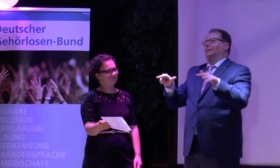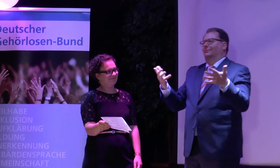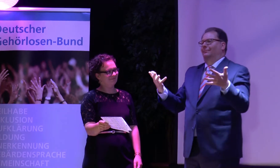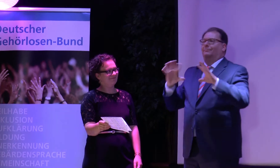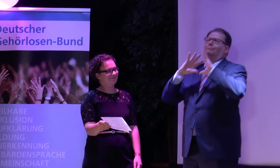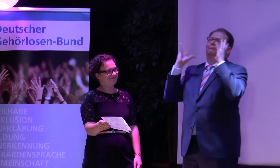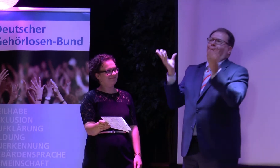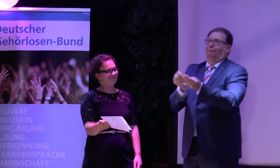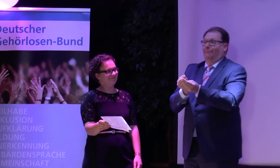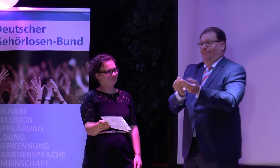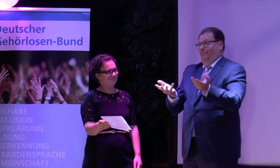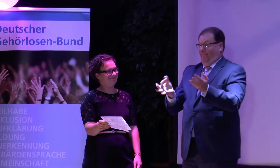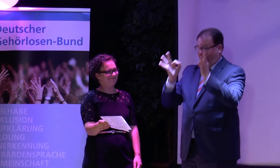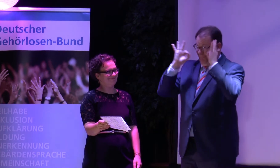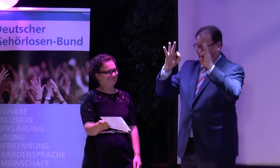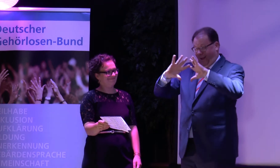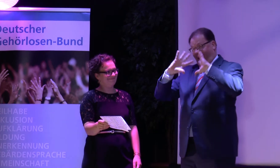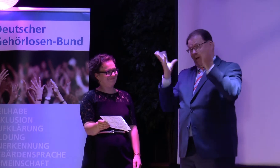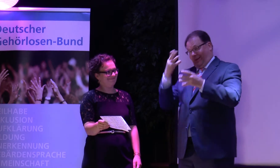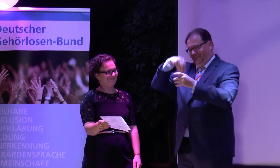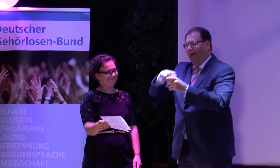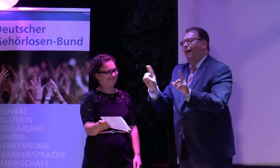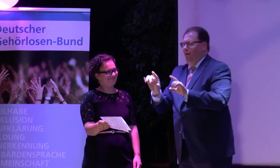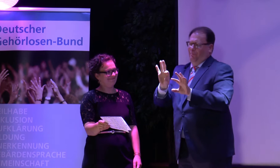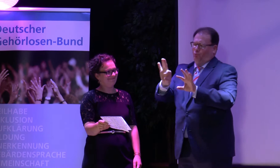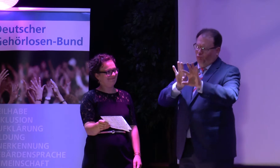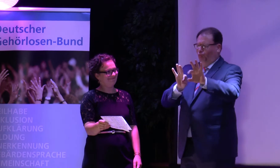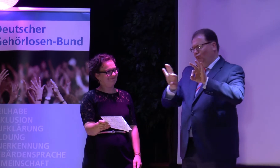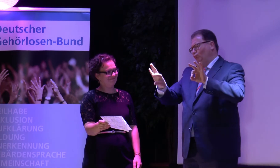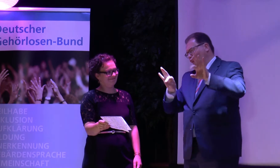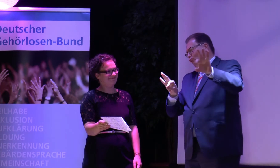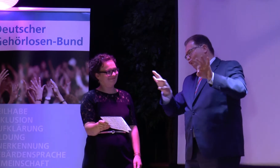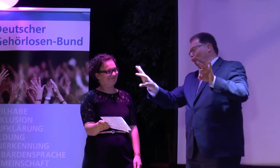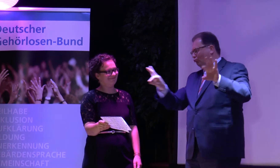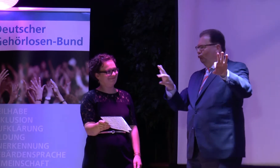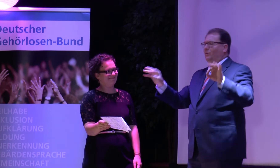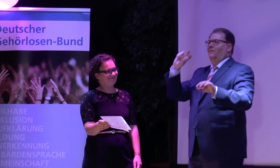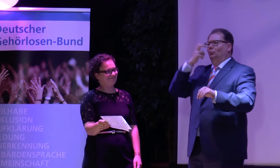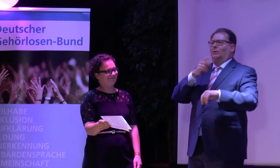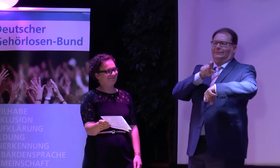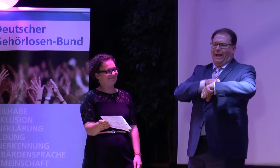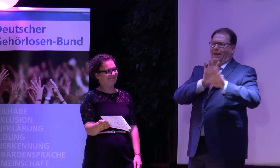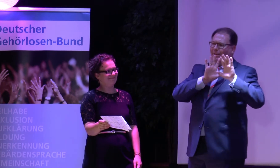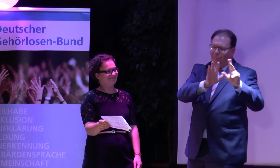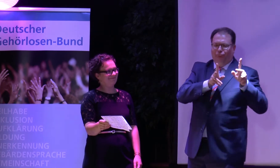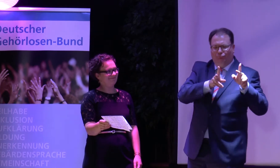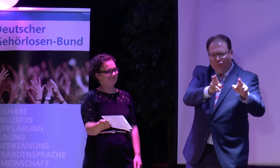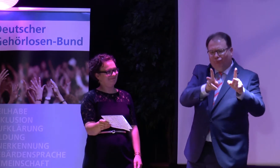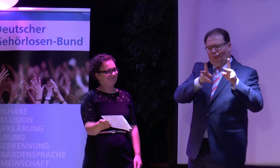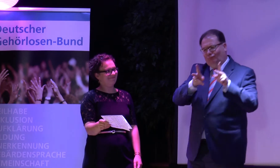Bilder aus der Geschichte von 1927 bis heute. Wir konnten natürlich nicht alle Bilder, da existieren, zeigen,